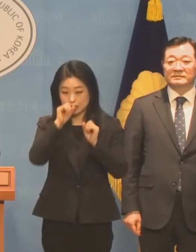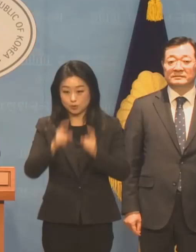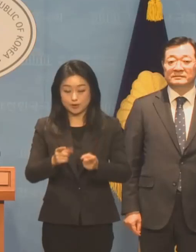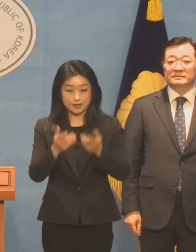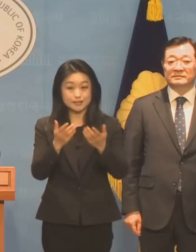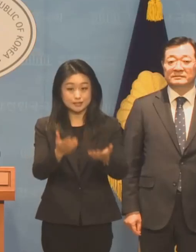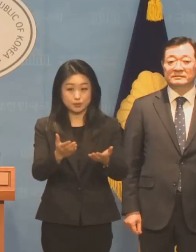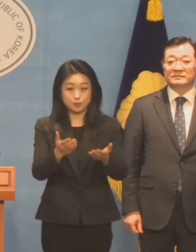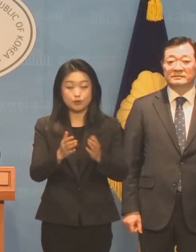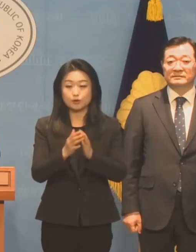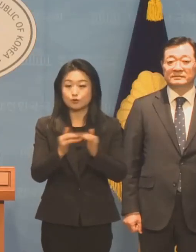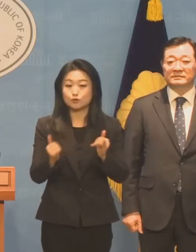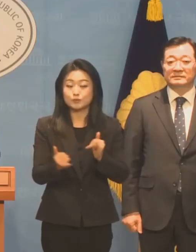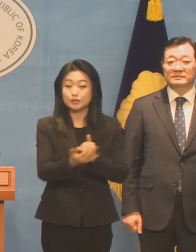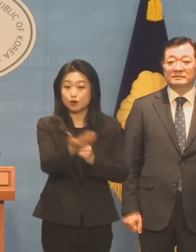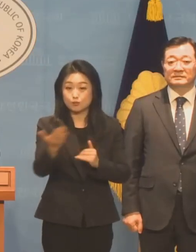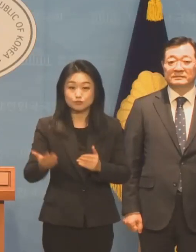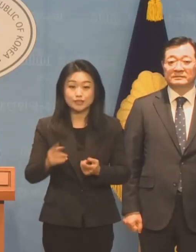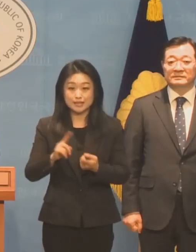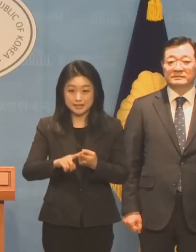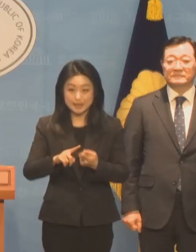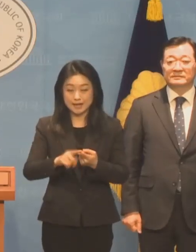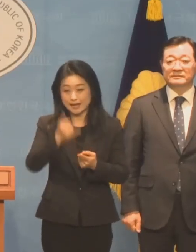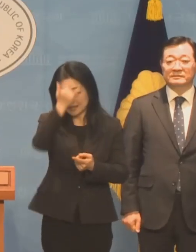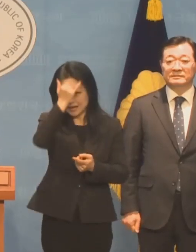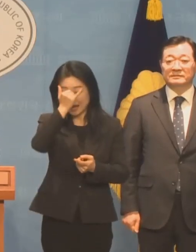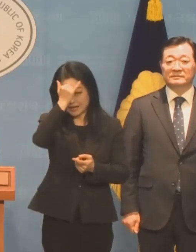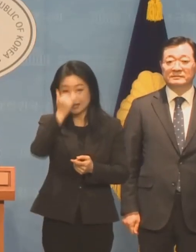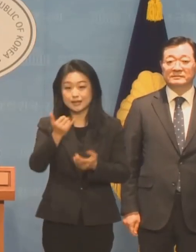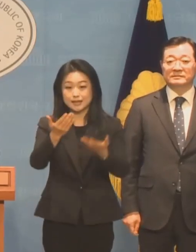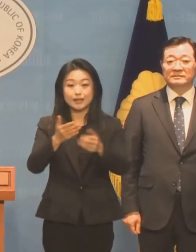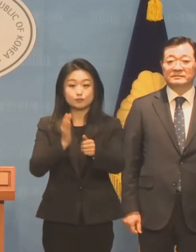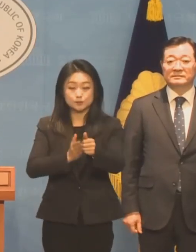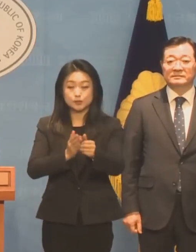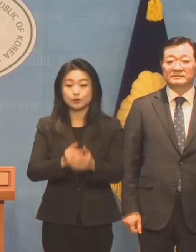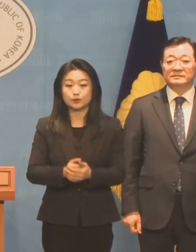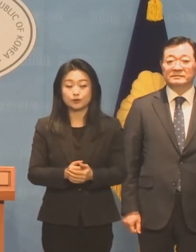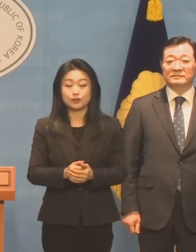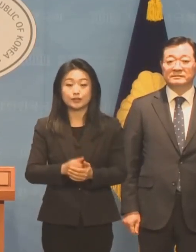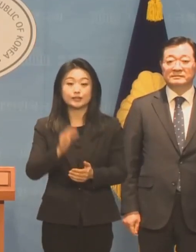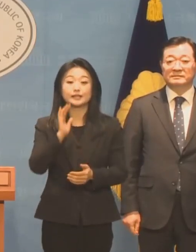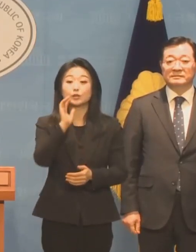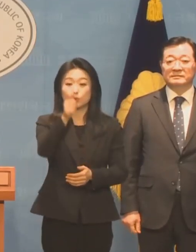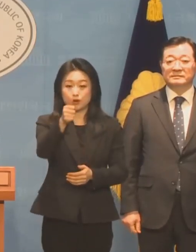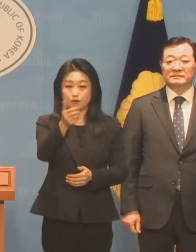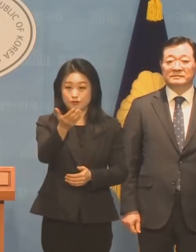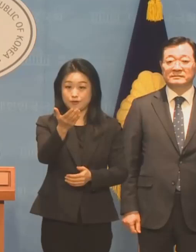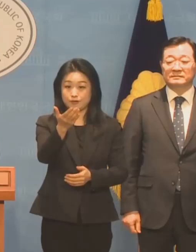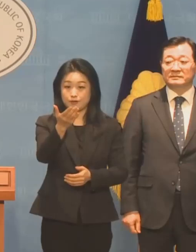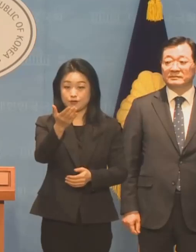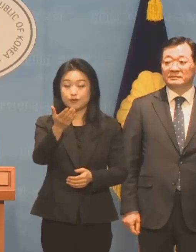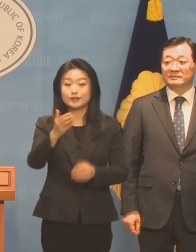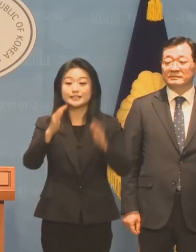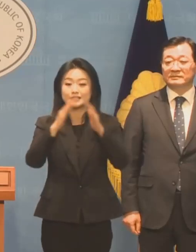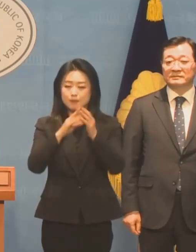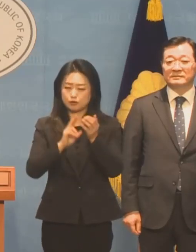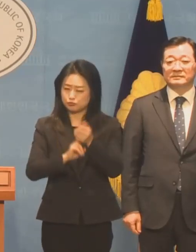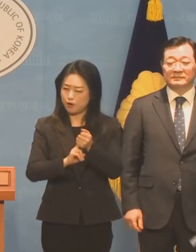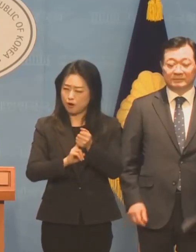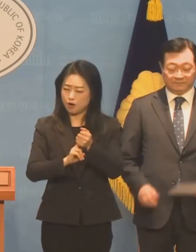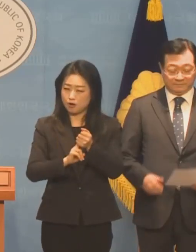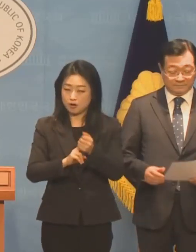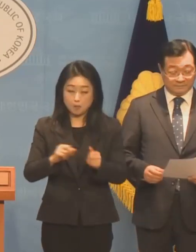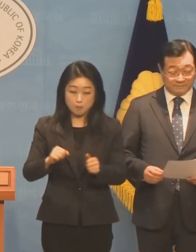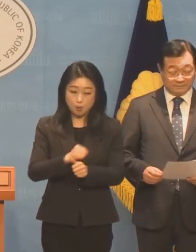국민에 대한 최소한의 도리입니다. 한때 대한민국의 대통령이었습니다. 관저에 숨어서